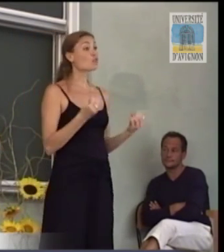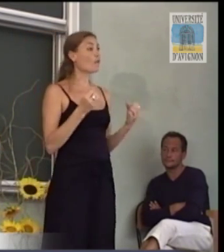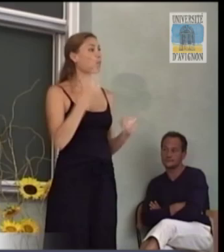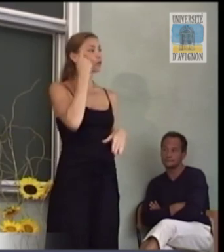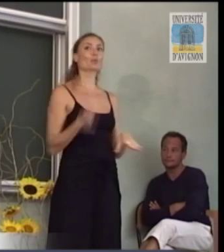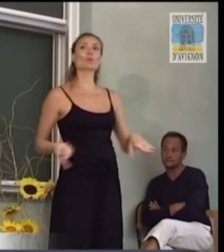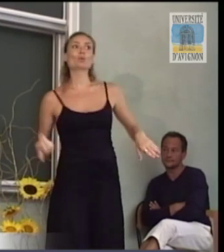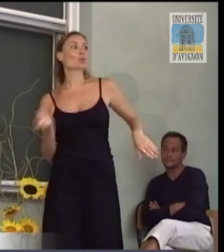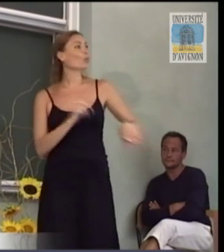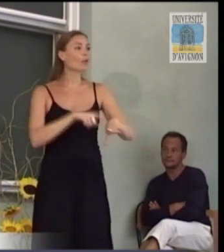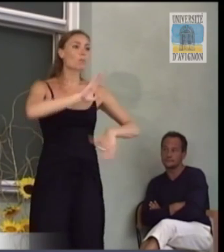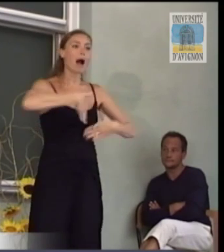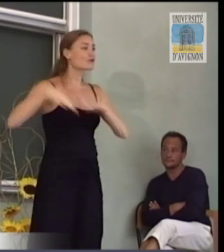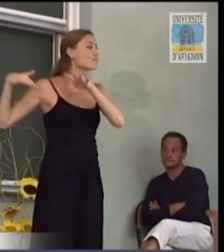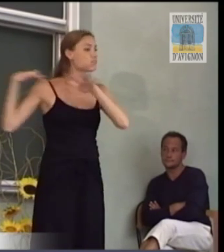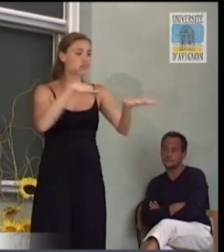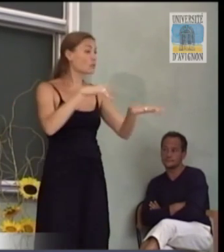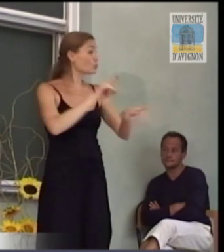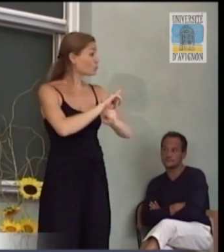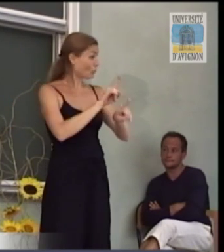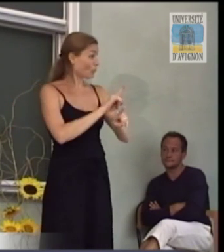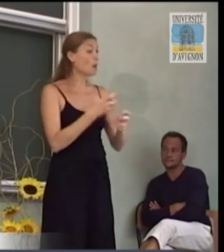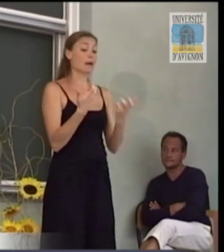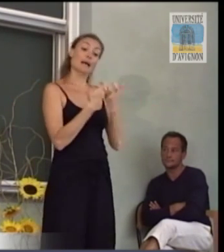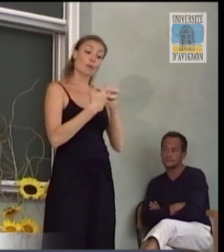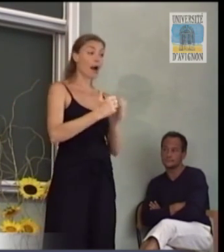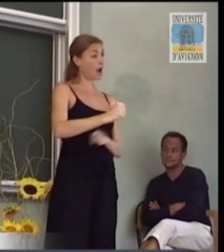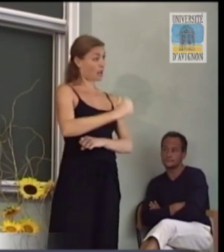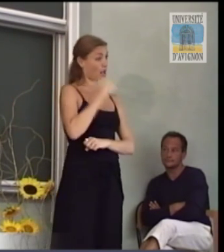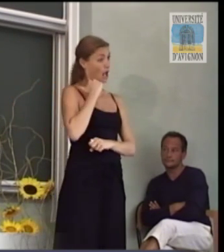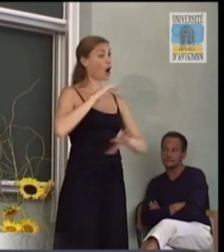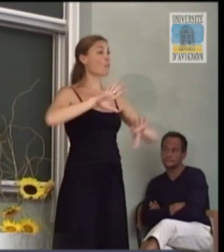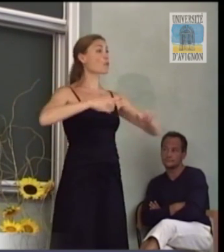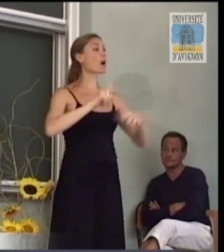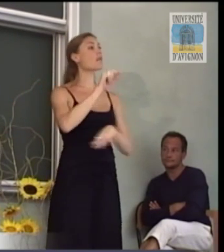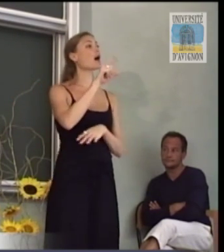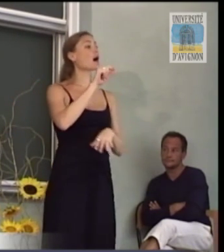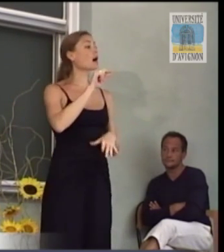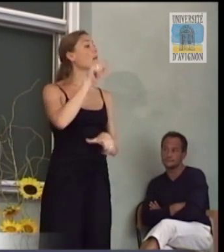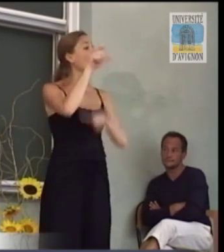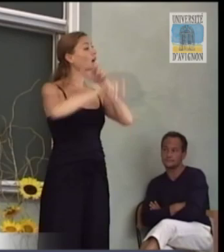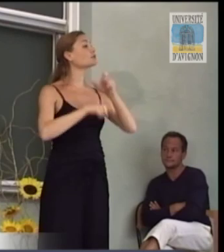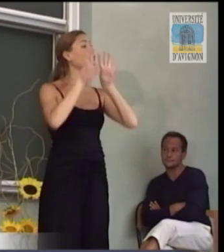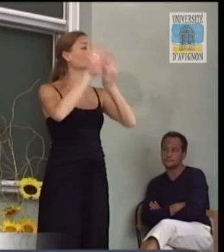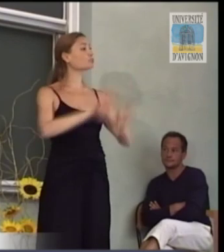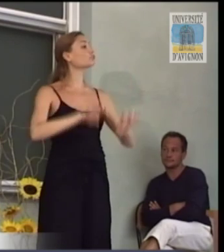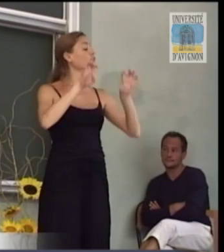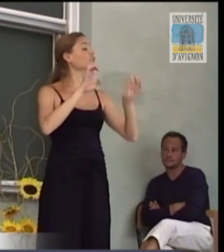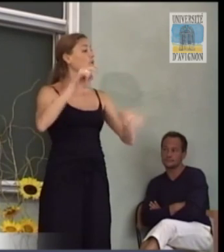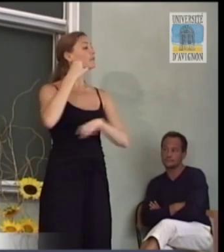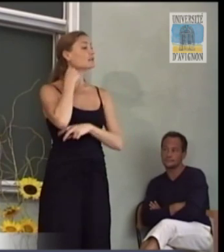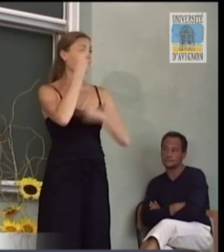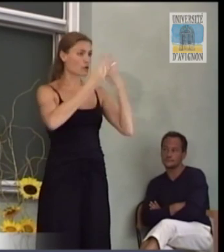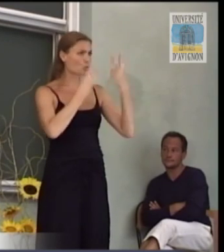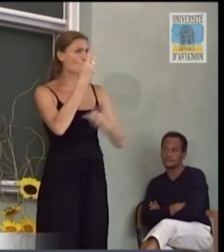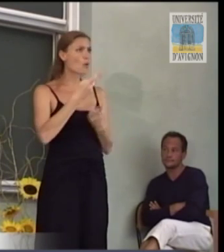productive. Eh bien, hier, nous avions une 20aine de spectateurs déficients visuels et 3 ou 4,